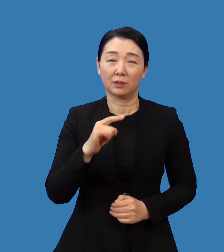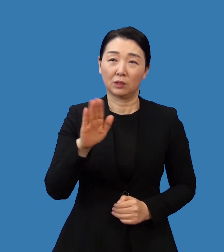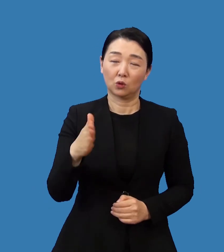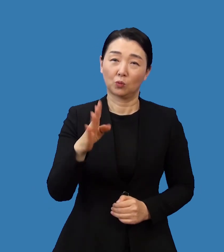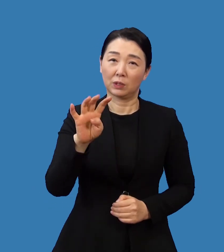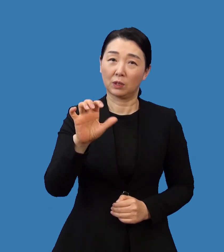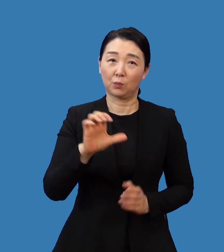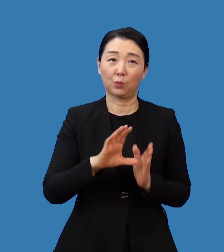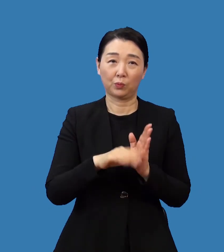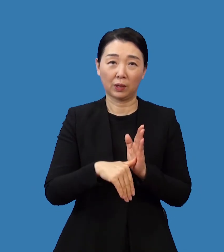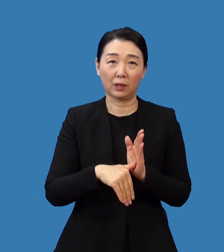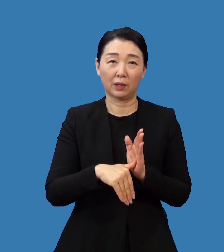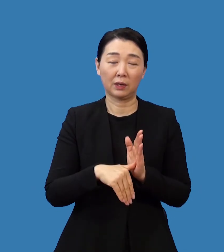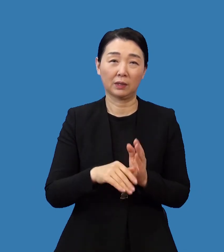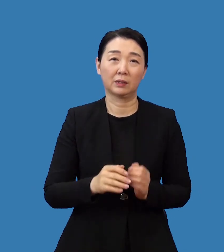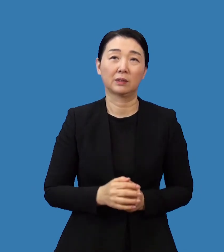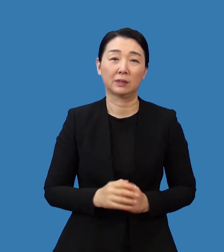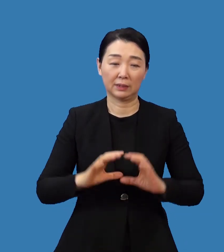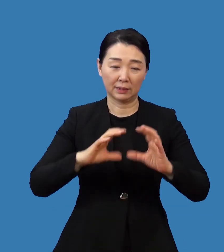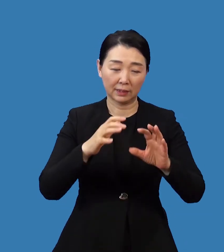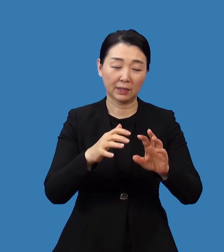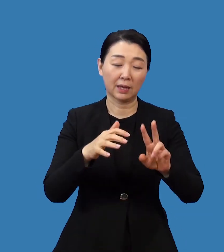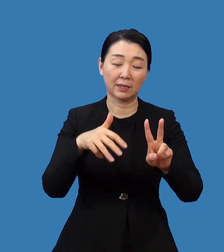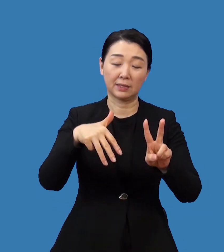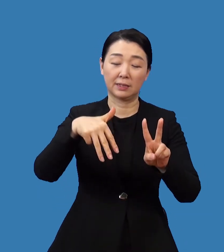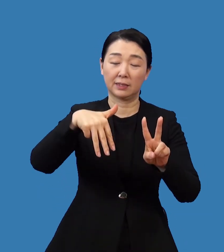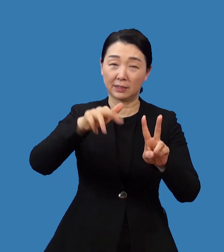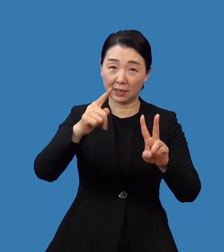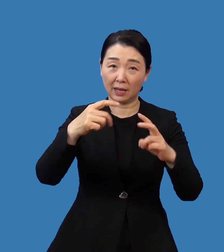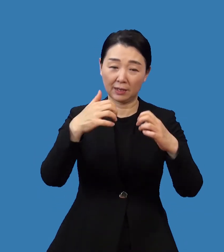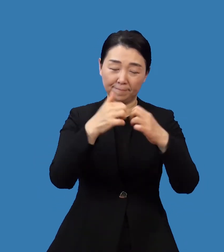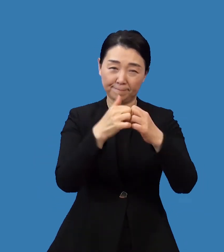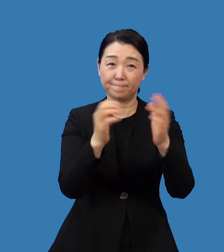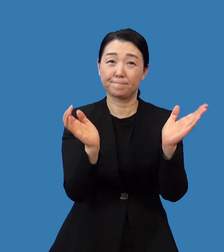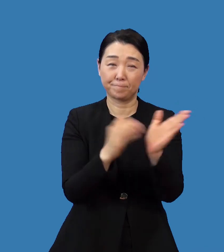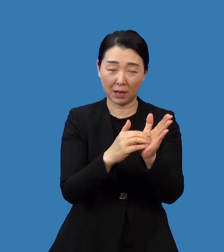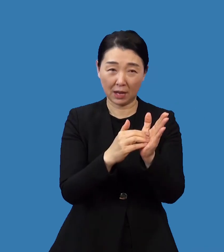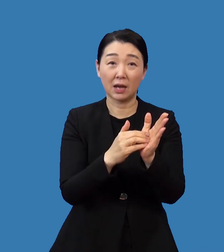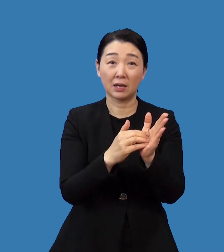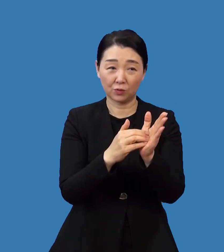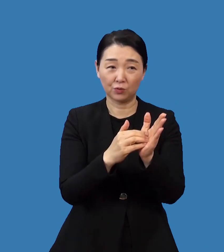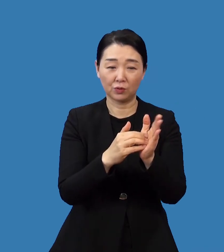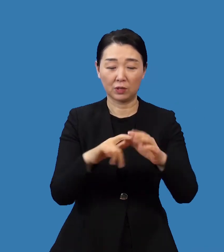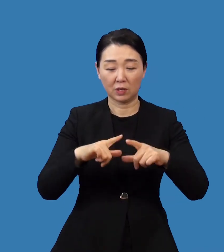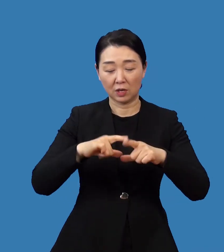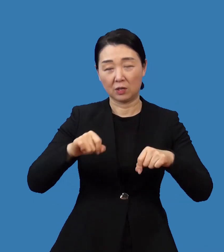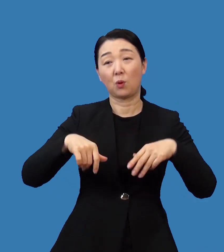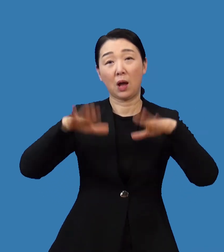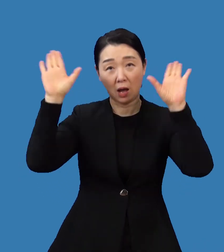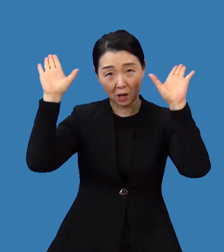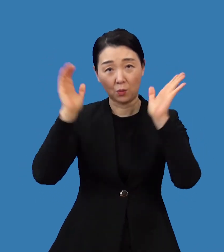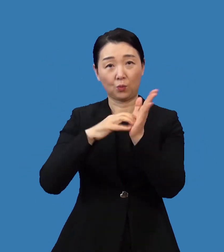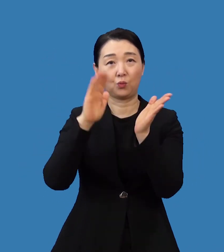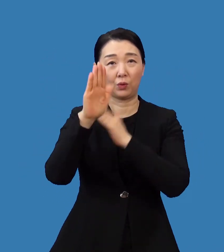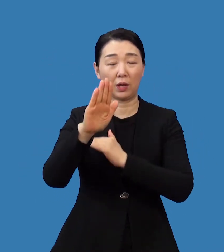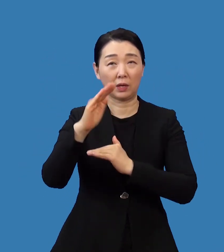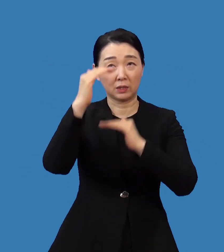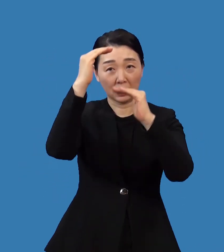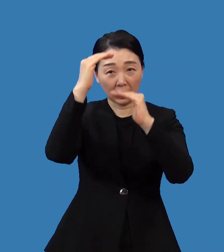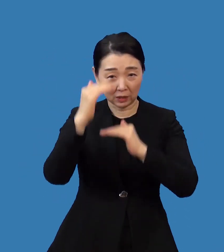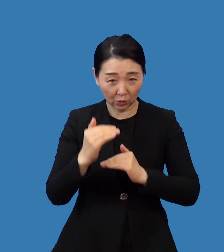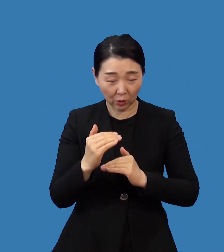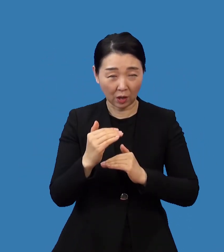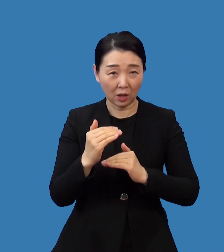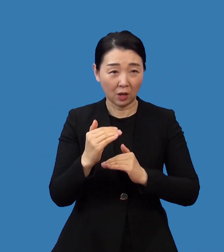1945년 세계 제2차 대전이 끝나고 일본이 항복하고 이제 그 소식이 괌